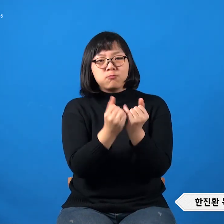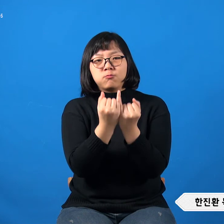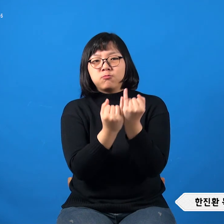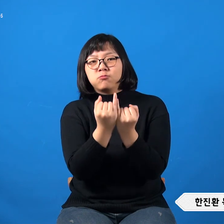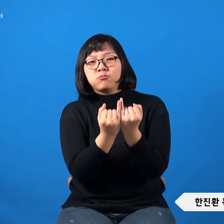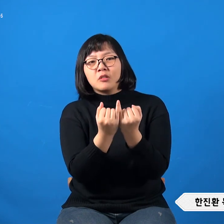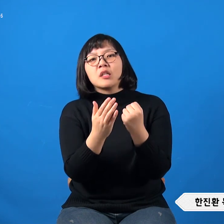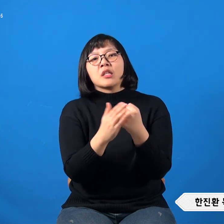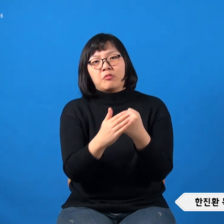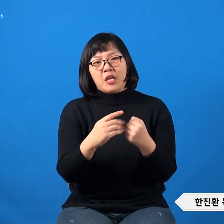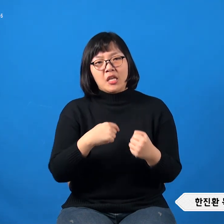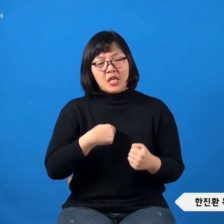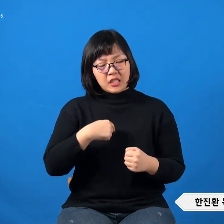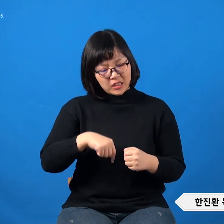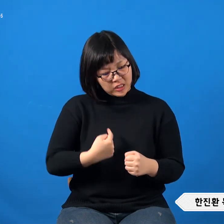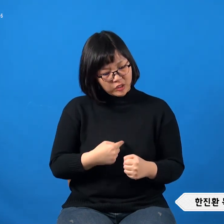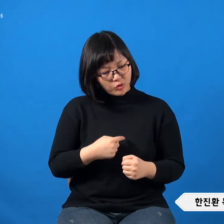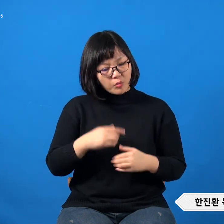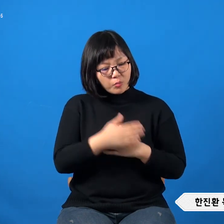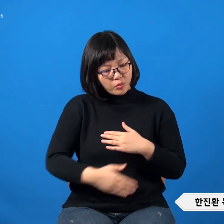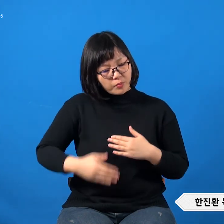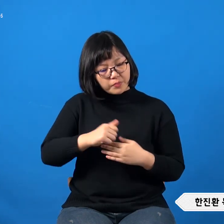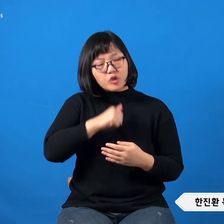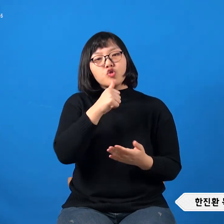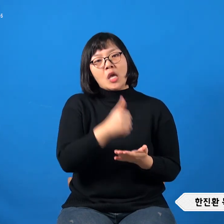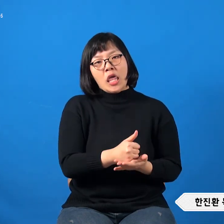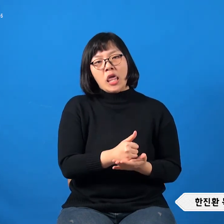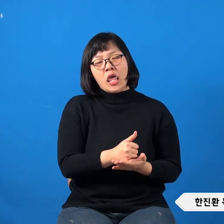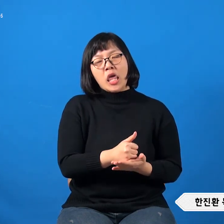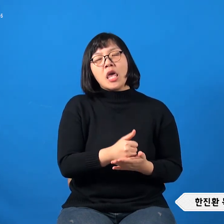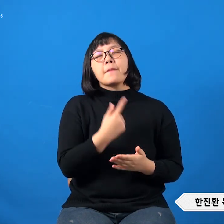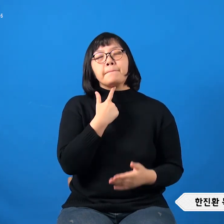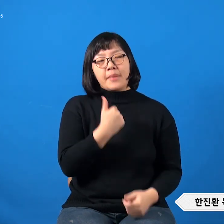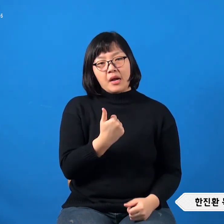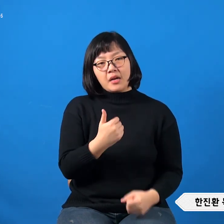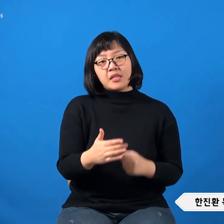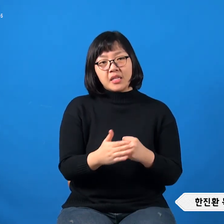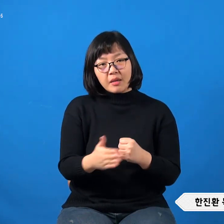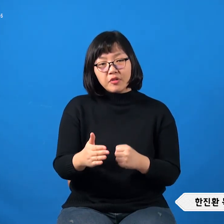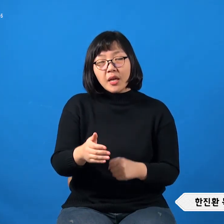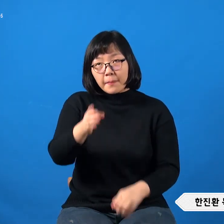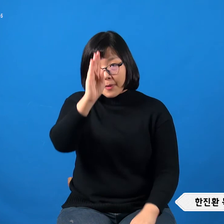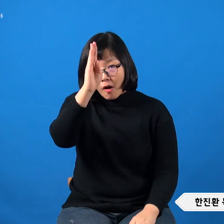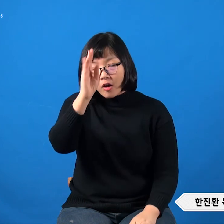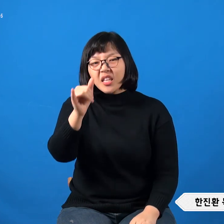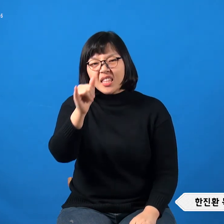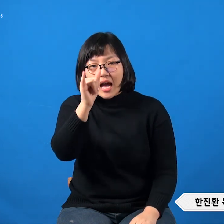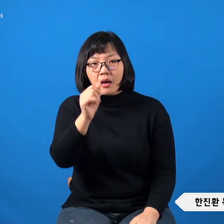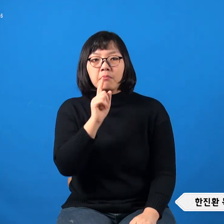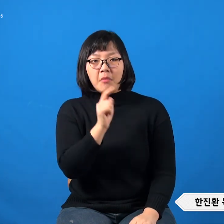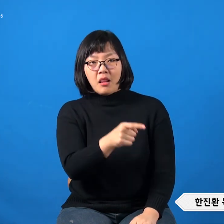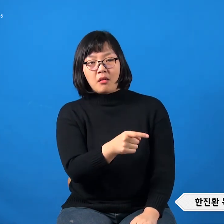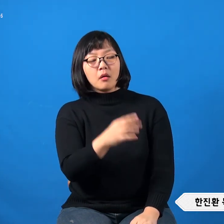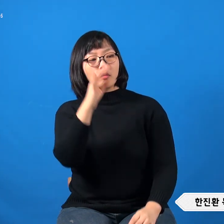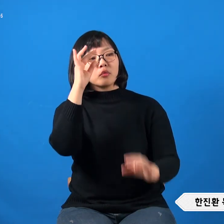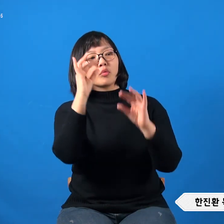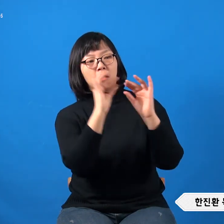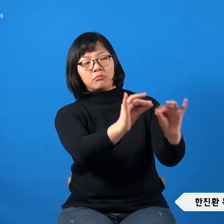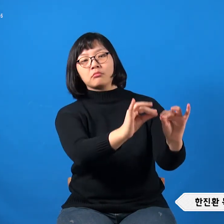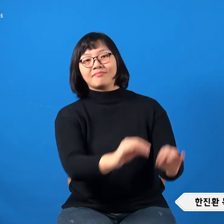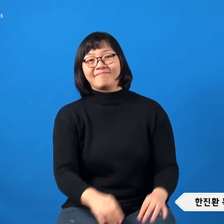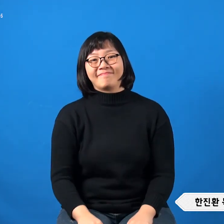죄를 지었기 때문에 그 벌로 병이 오는 것이다. 그렇게 말했습니다. 그 말은 맞는 것이죠.